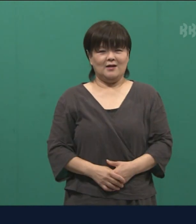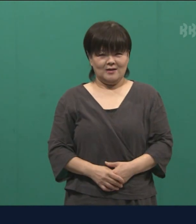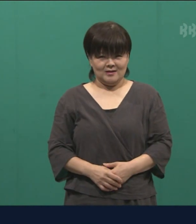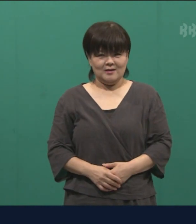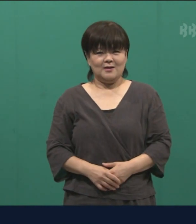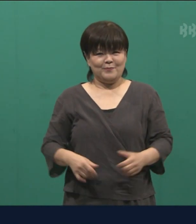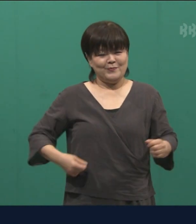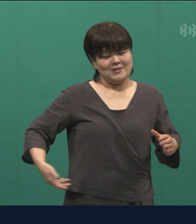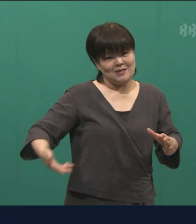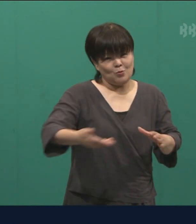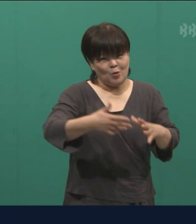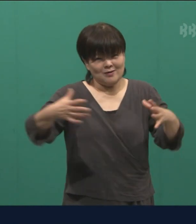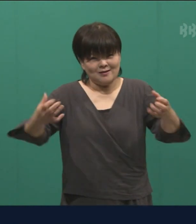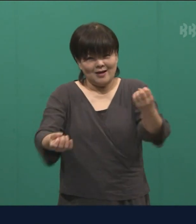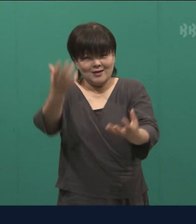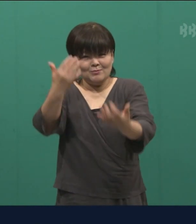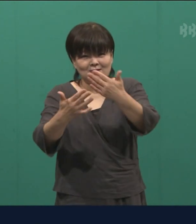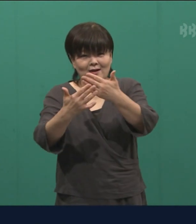ました。